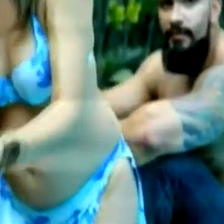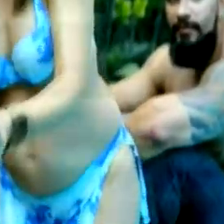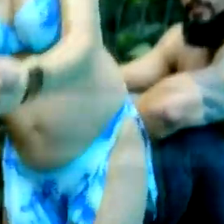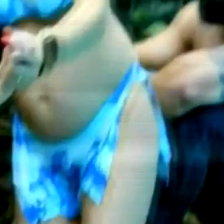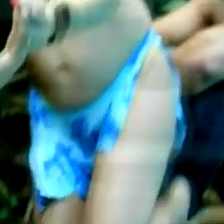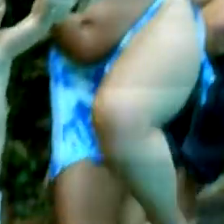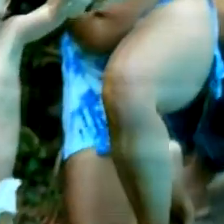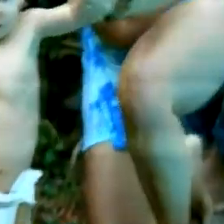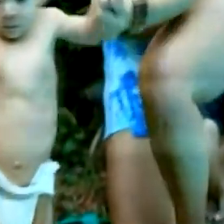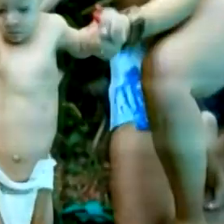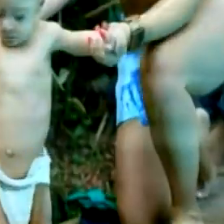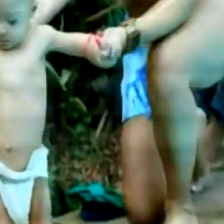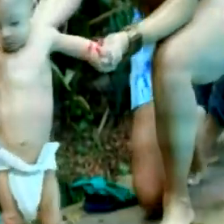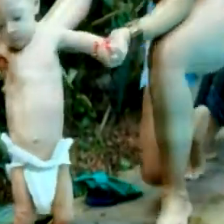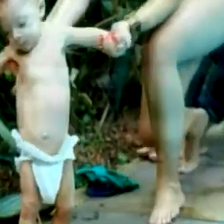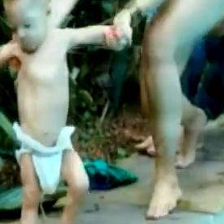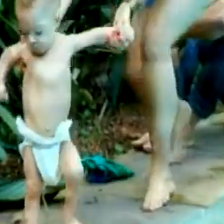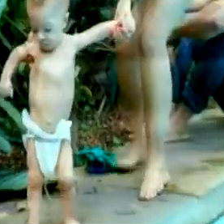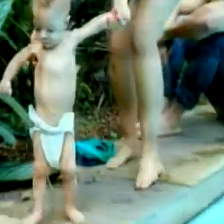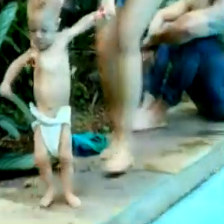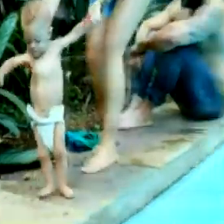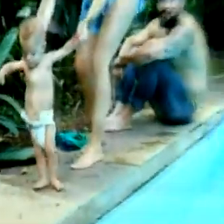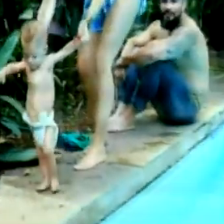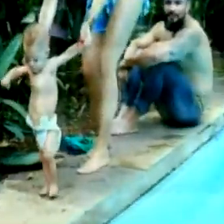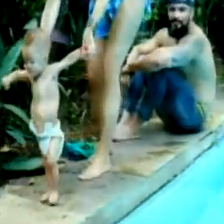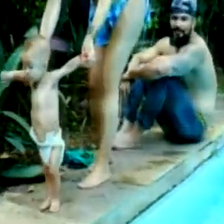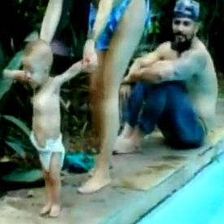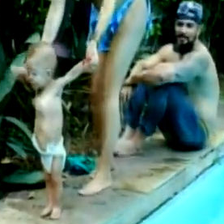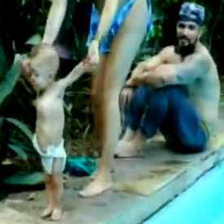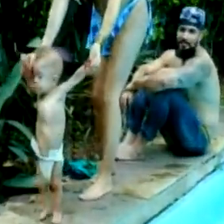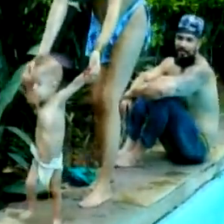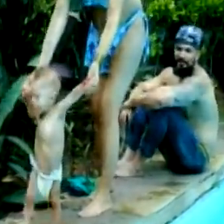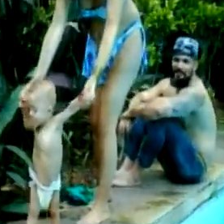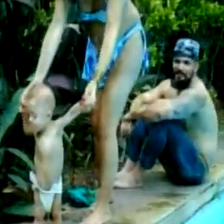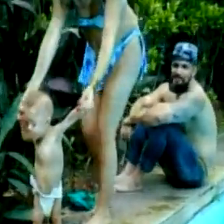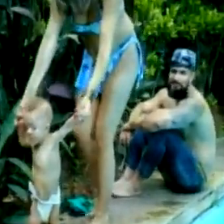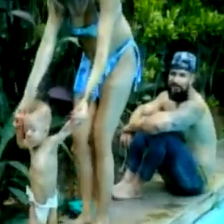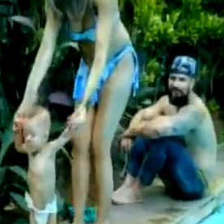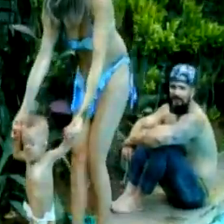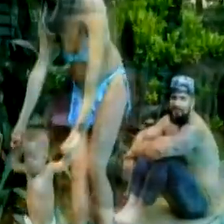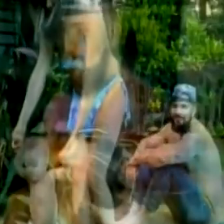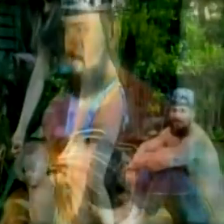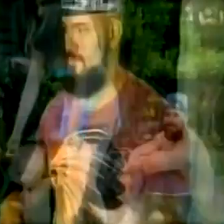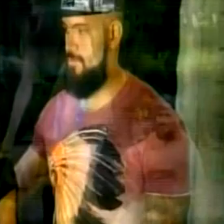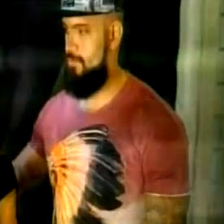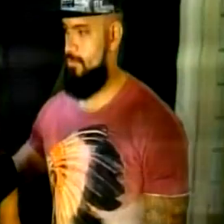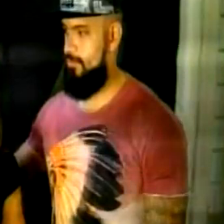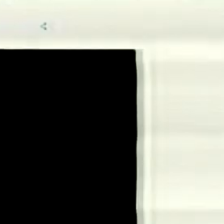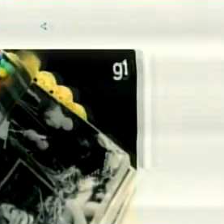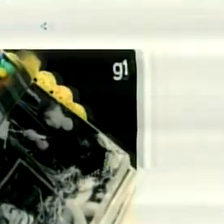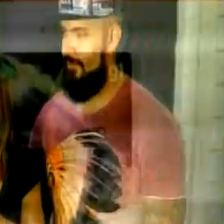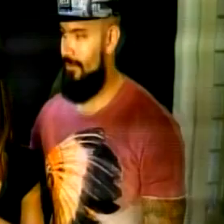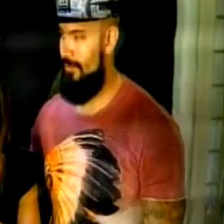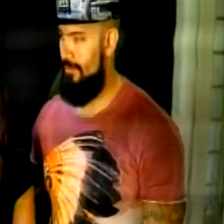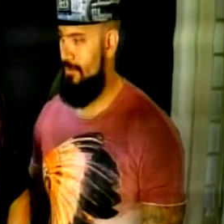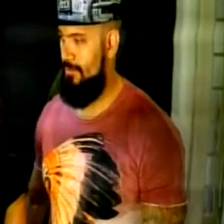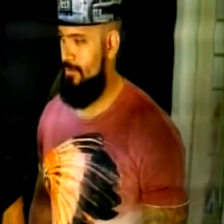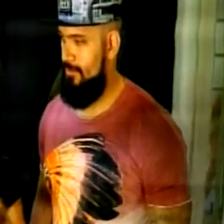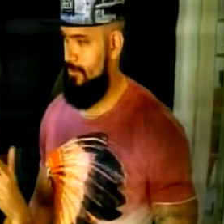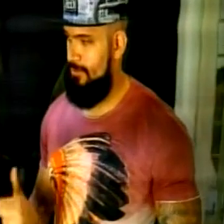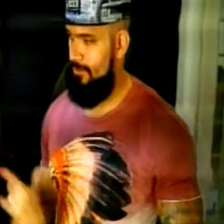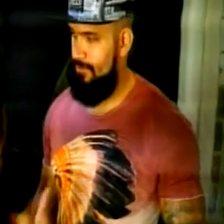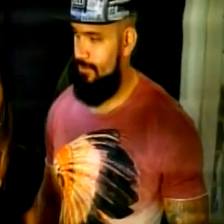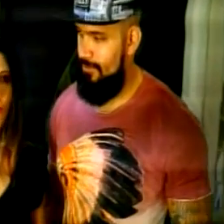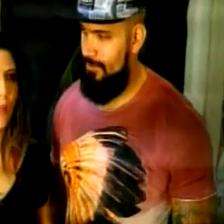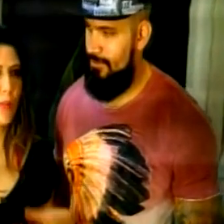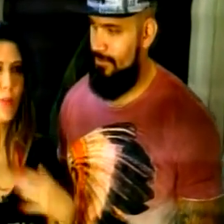assim pra mim que não era, e eu pedi assim: não, então eu quero alguém da parte jurídica do hospital pra me explicar certinho. E aí eu